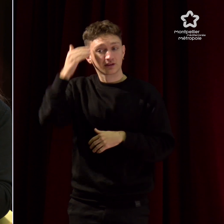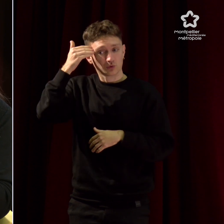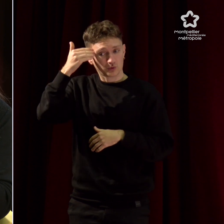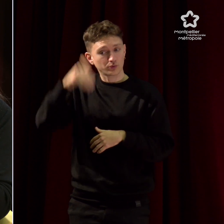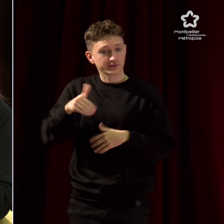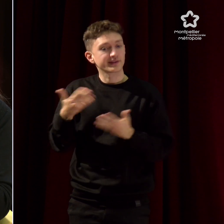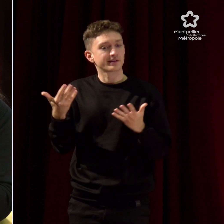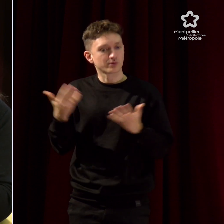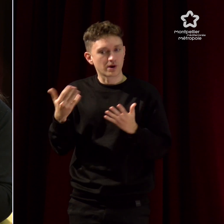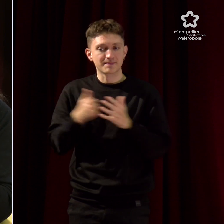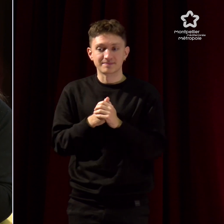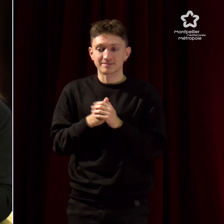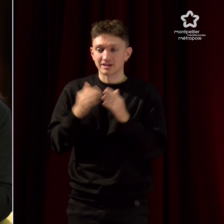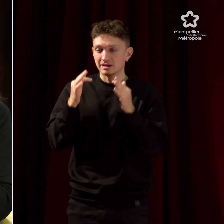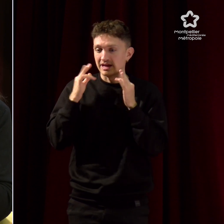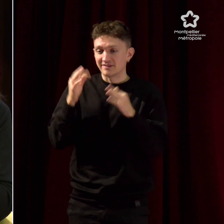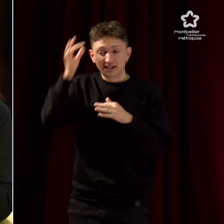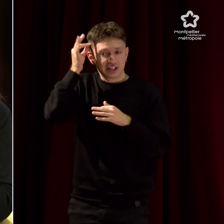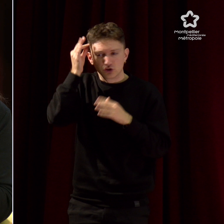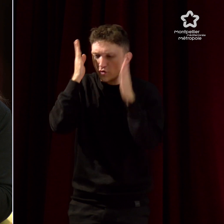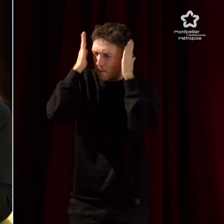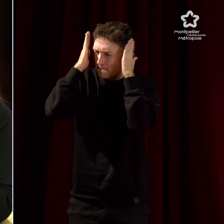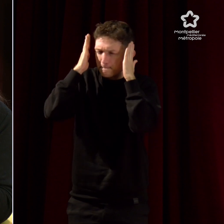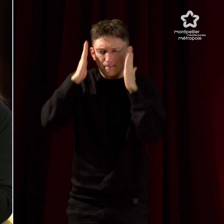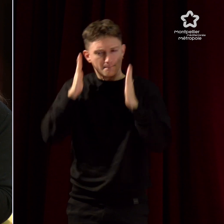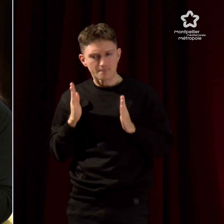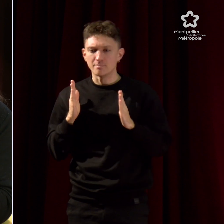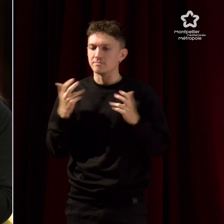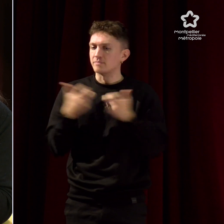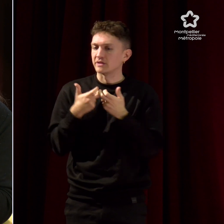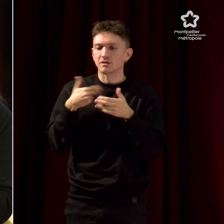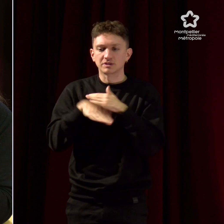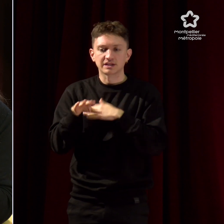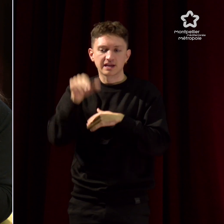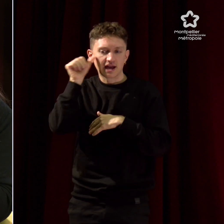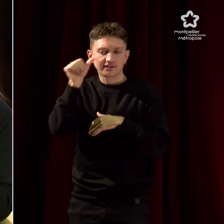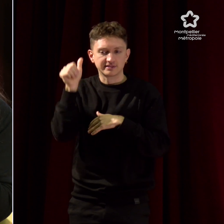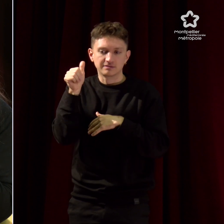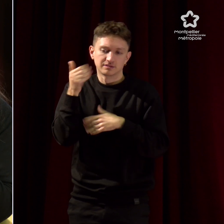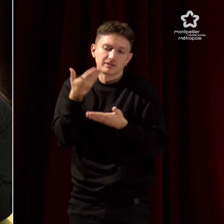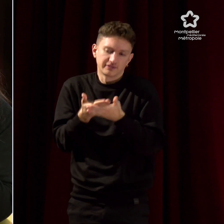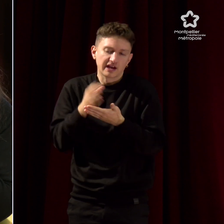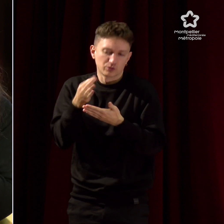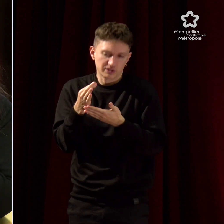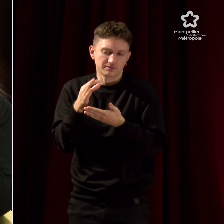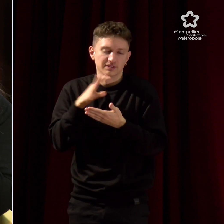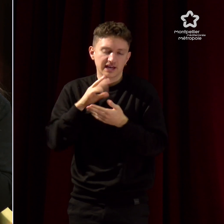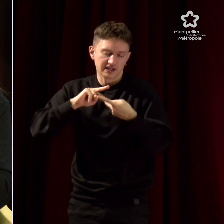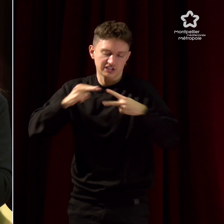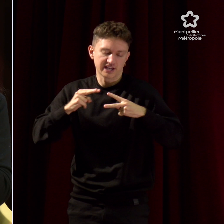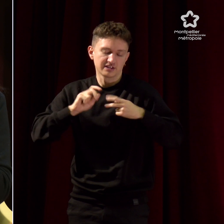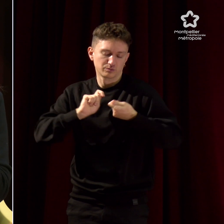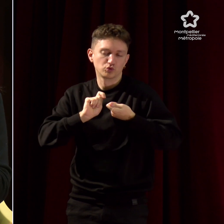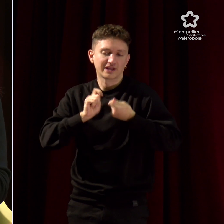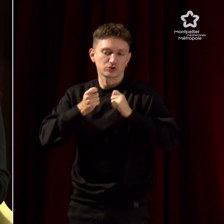celui des cheveux très raides que l'on retrouve dans des populations asiatiques. Ça, c'est une mutation dans un gène,